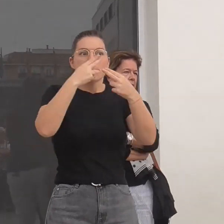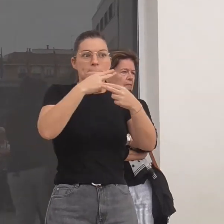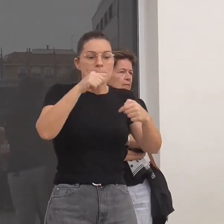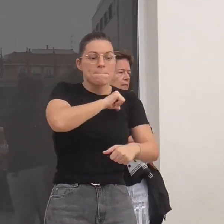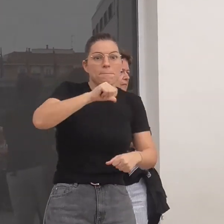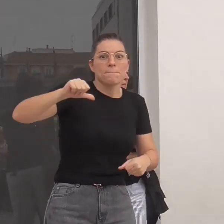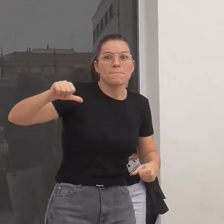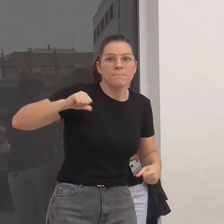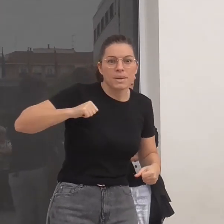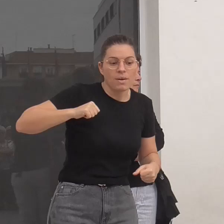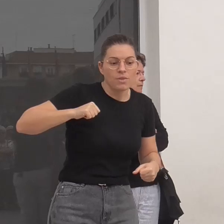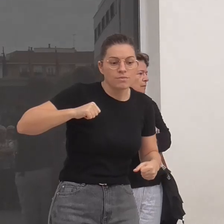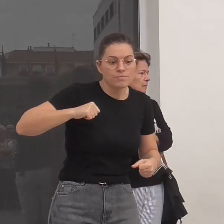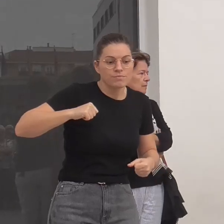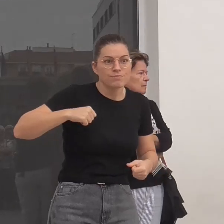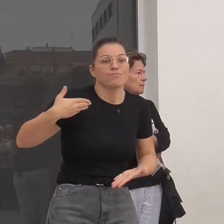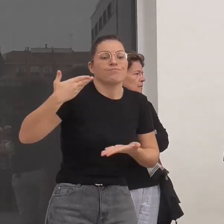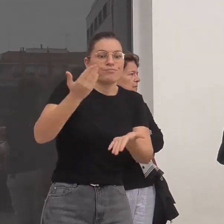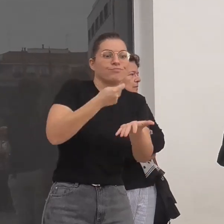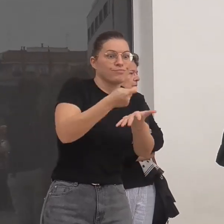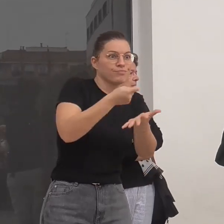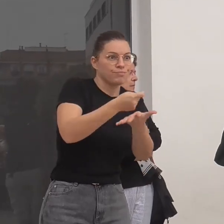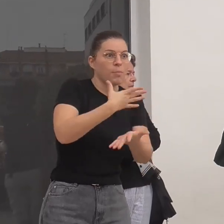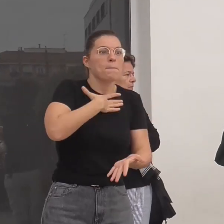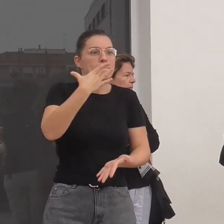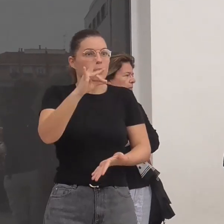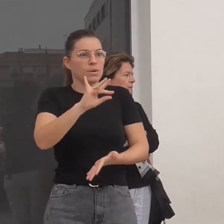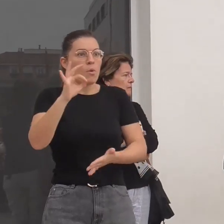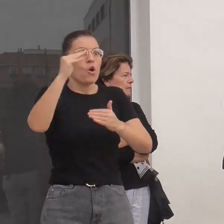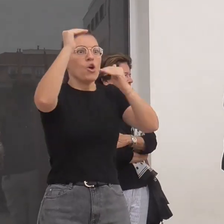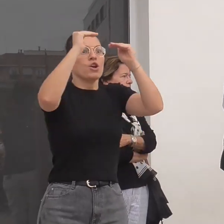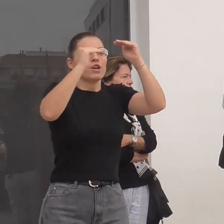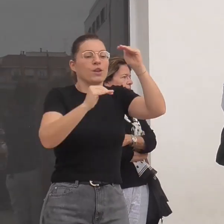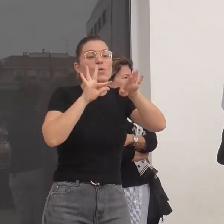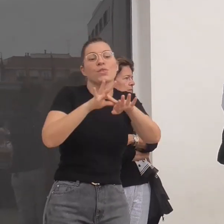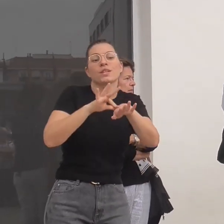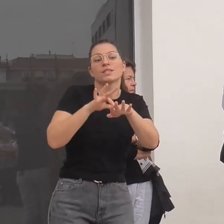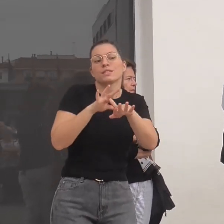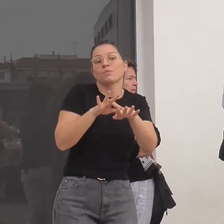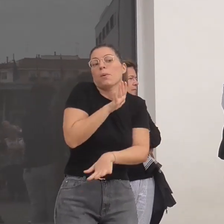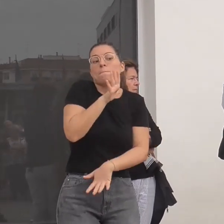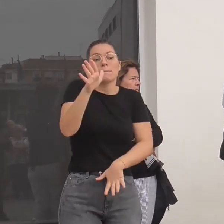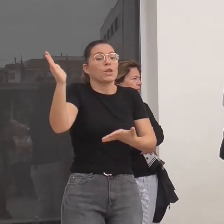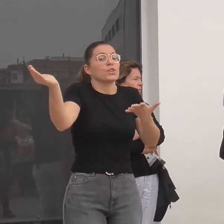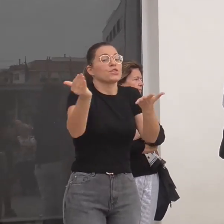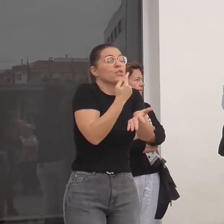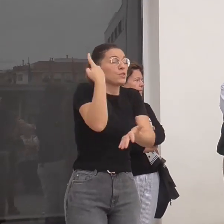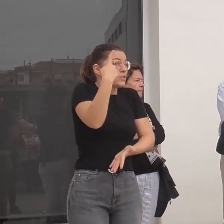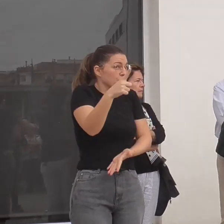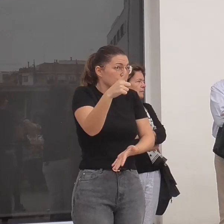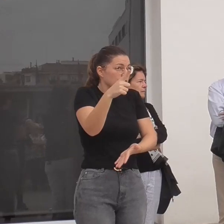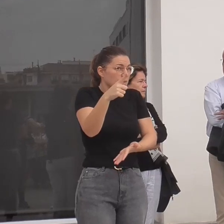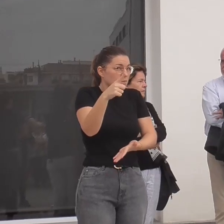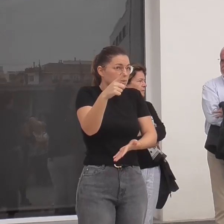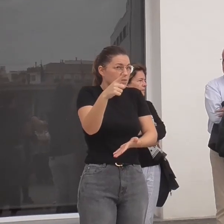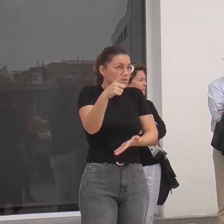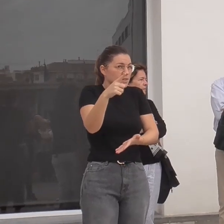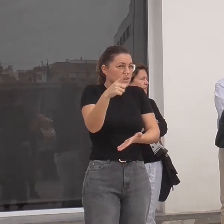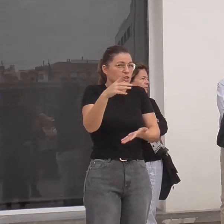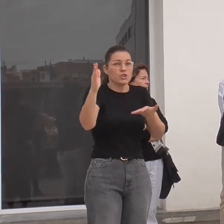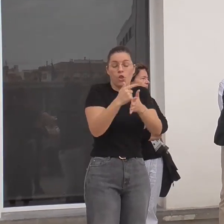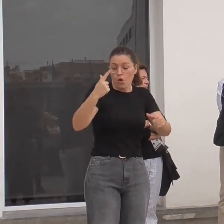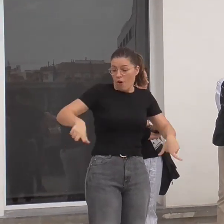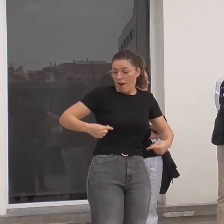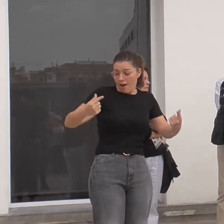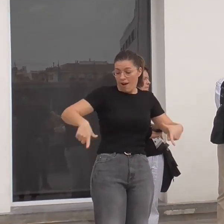nuestra participación para que esto se mantenga? ¿O nos van a reducir los servicios? Porque todos sabemos que todos los